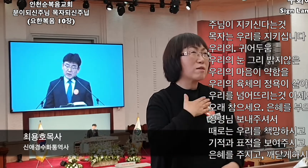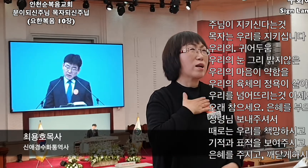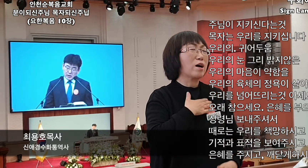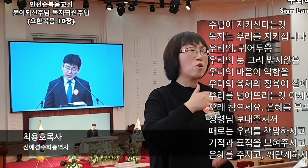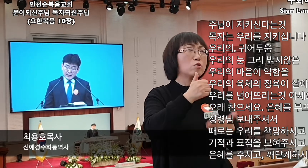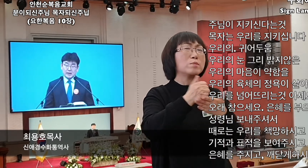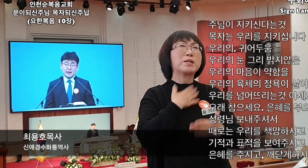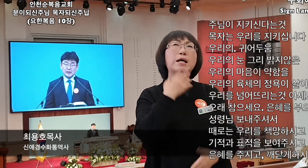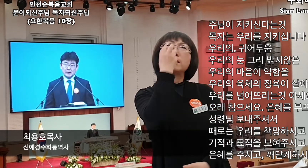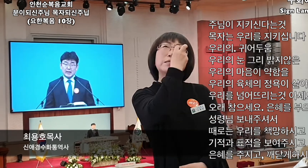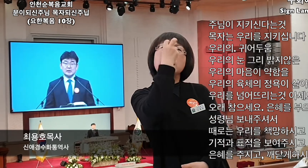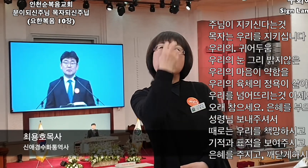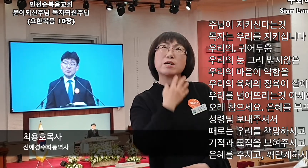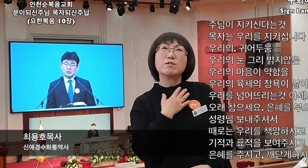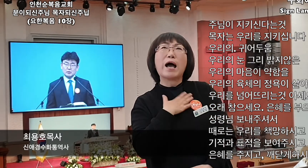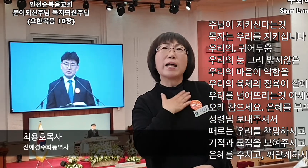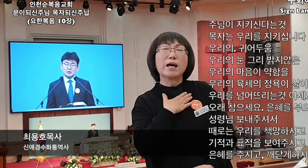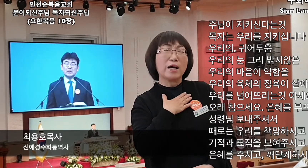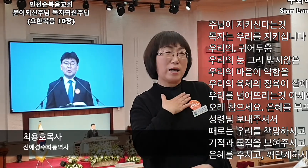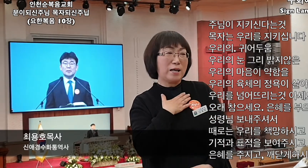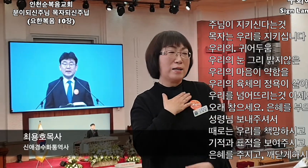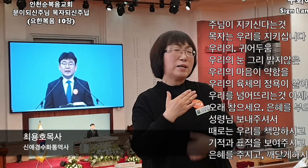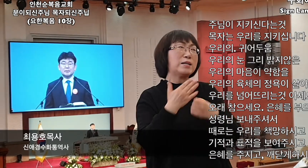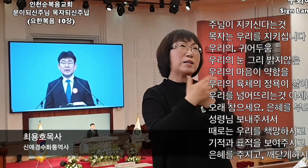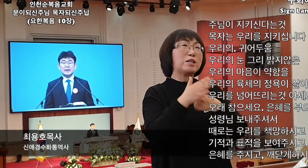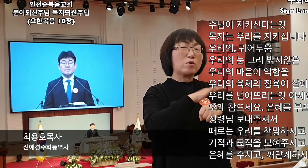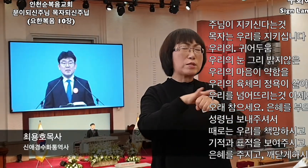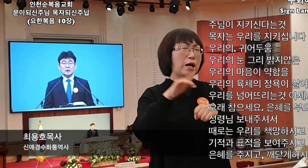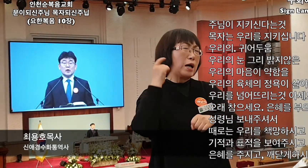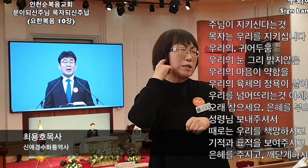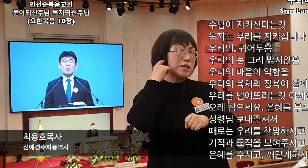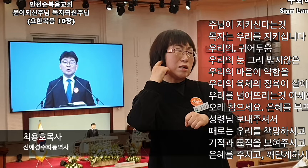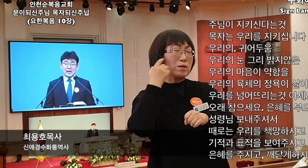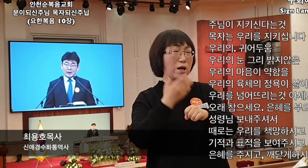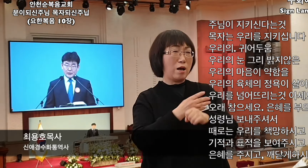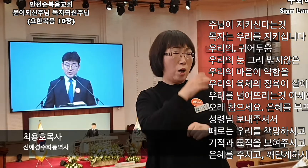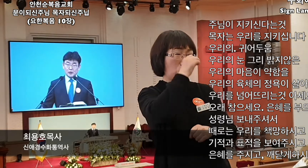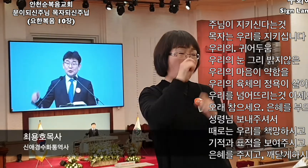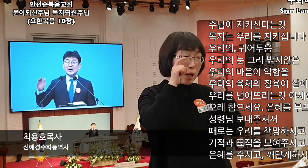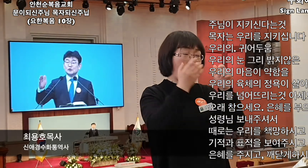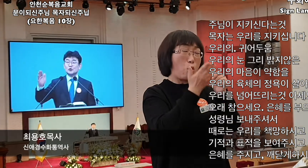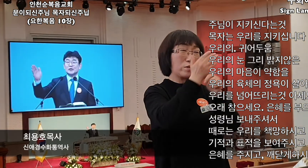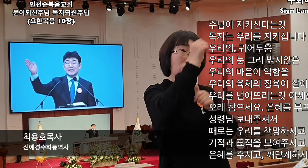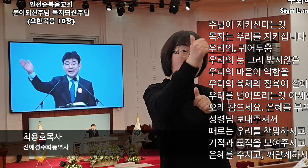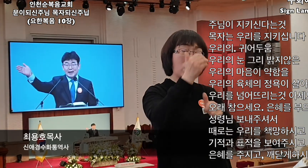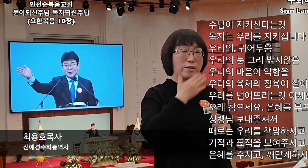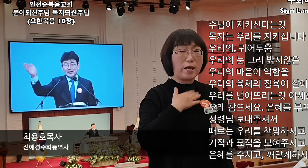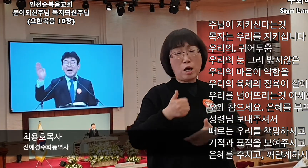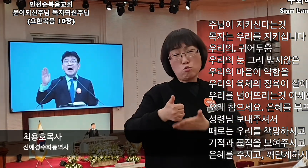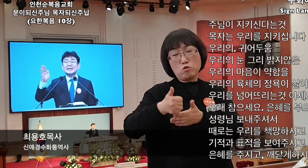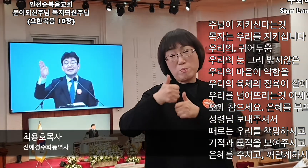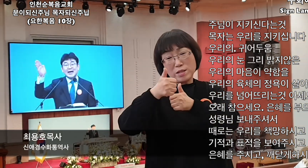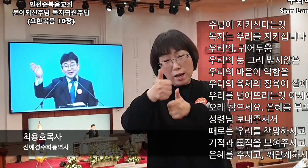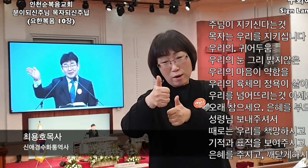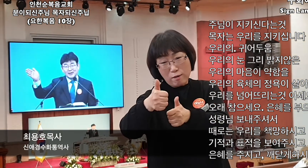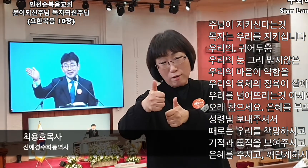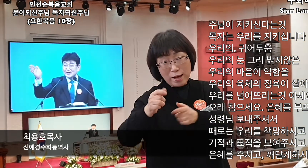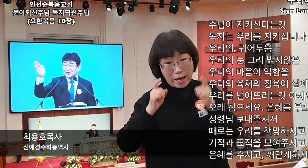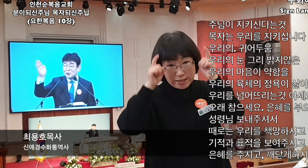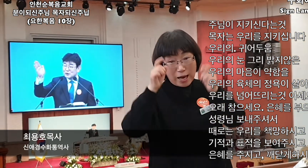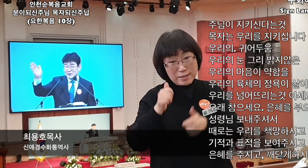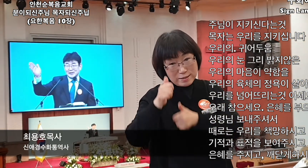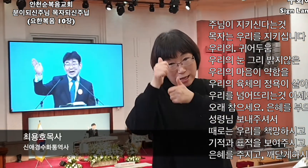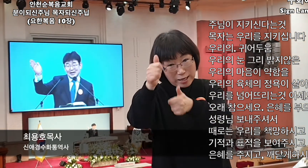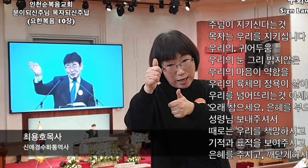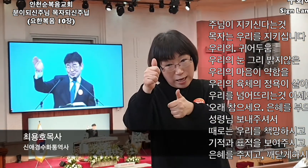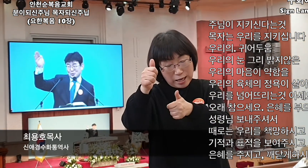주님이 지키신다는 이야기를 다시 한번 은혜로 받아야 됩니다. 선한 목자가 되셔야 우리가 주를 따라갈 겁니다. 양은 따를 거예요.